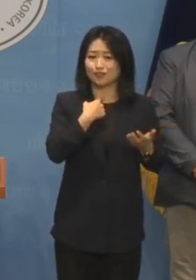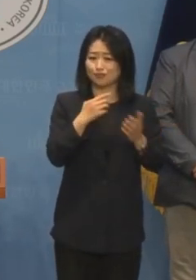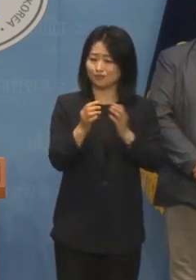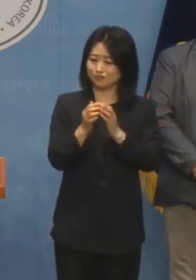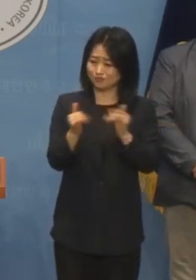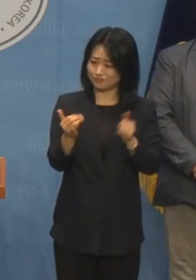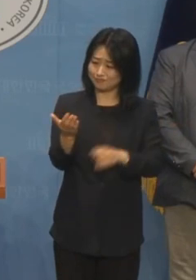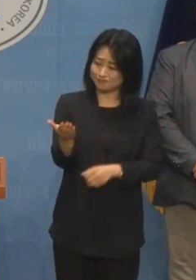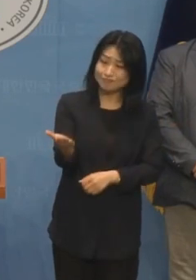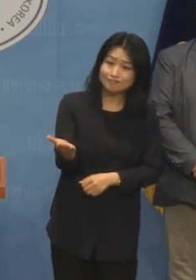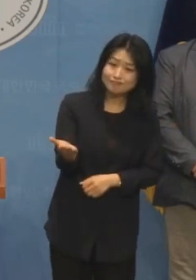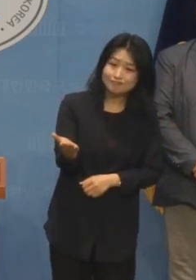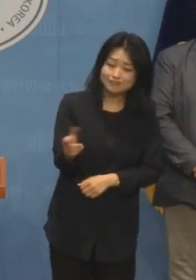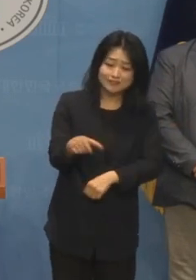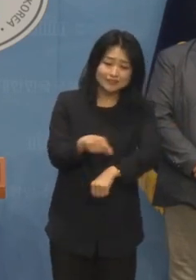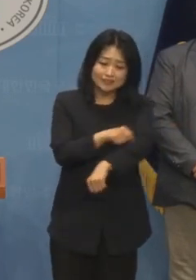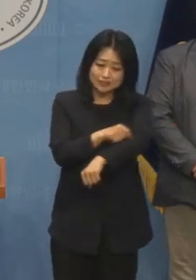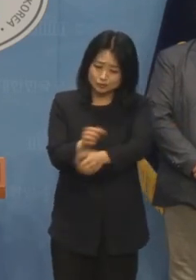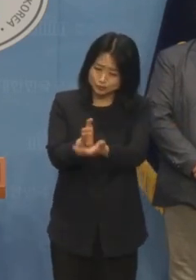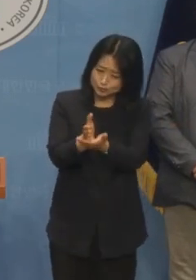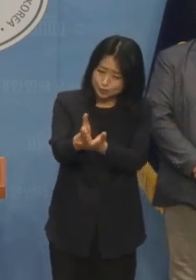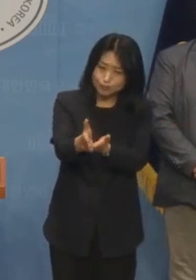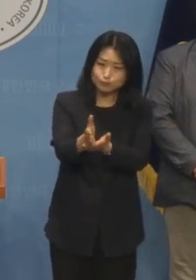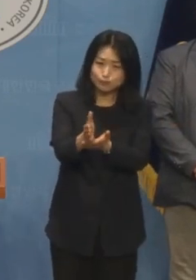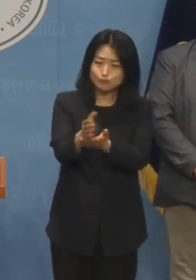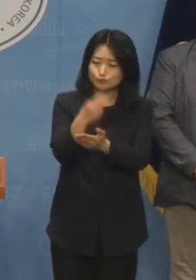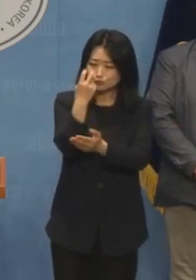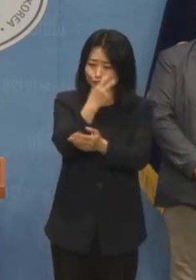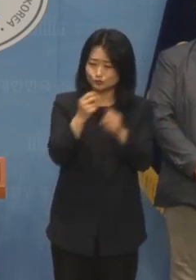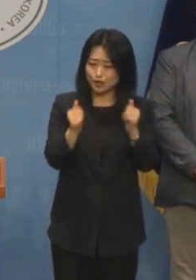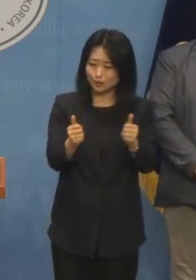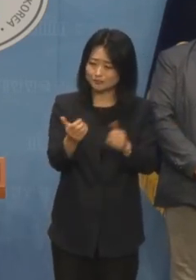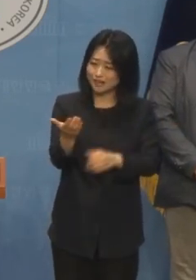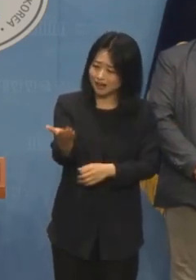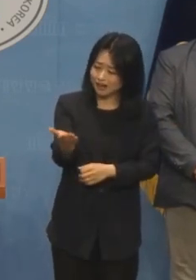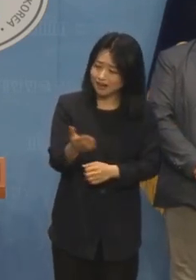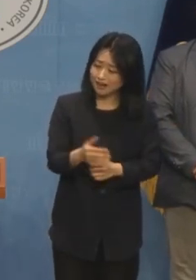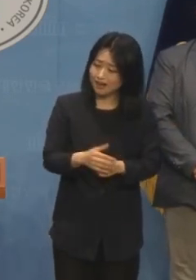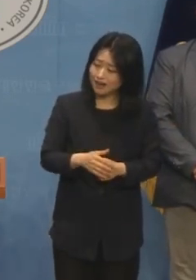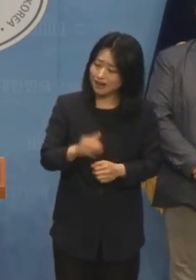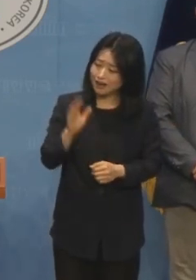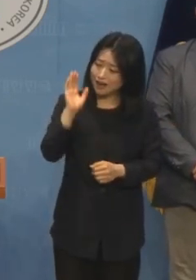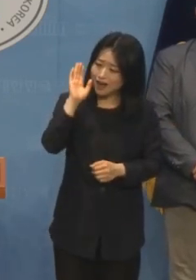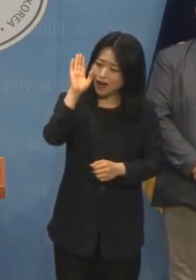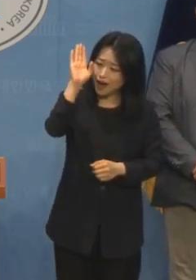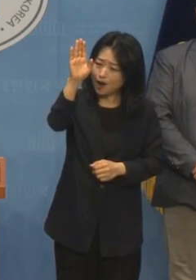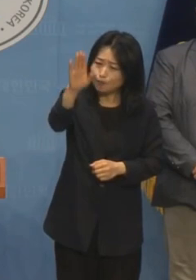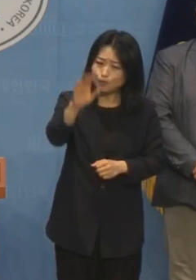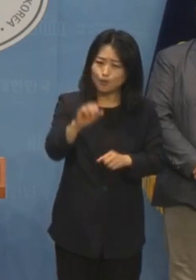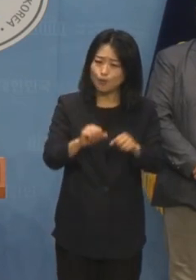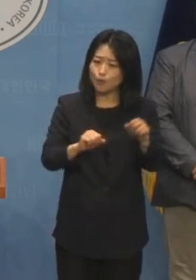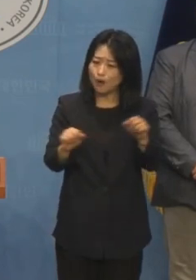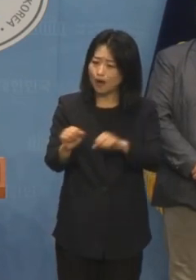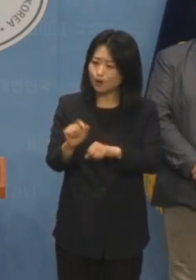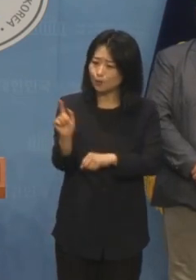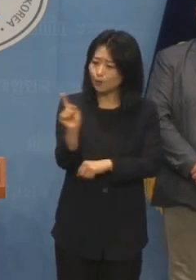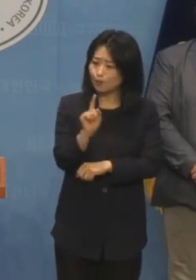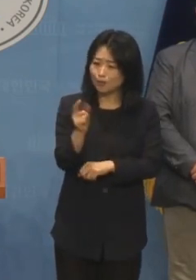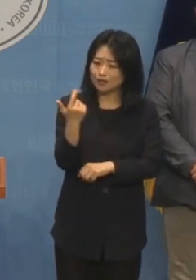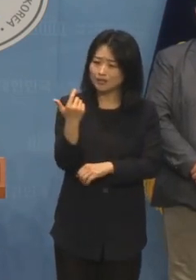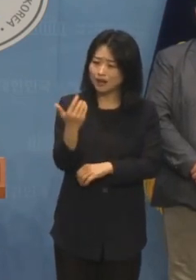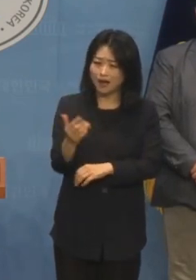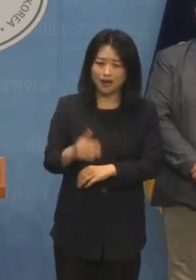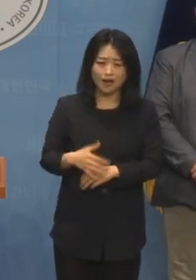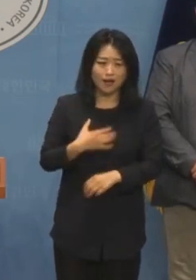비롯해서 특수부 검사 출신들이 앞으로 어떻게 해갈지 선명하게